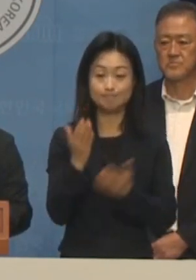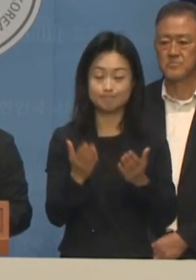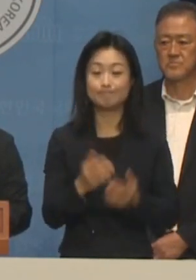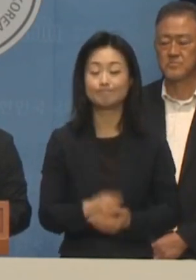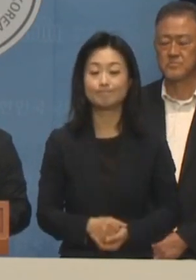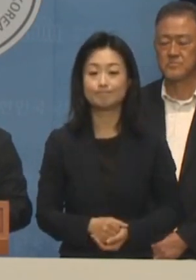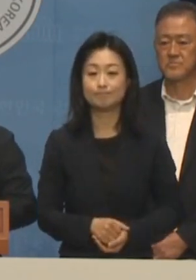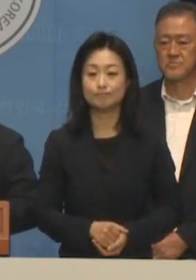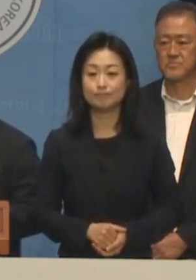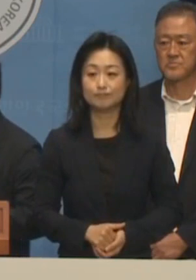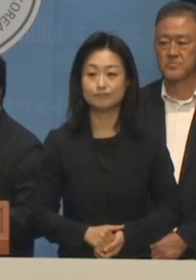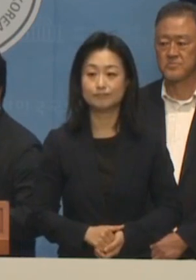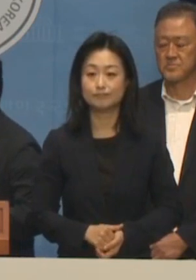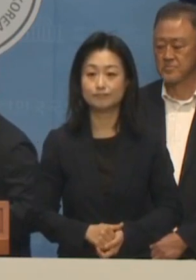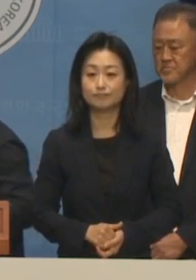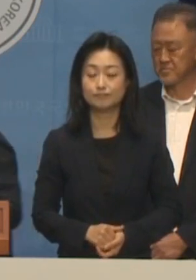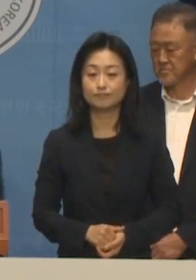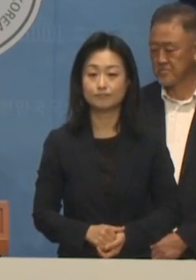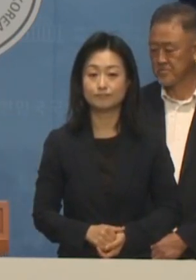듣도록 하겠습니다.